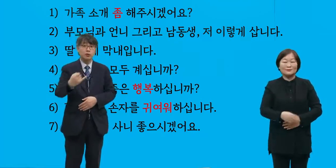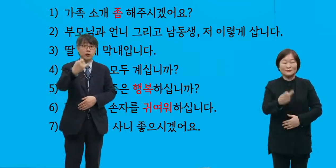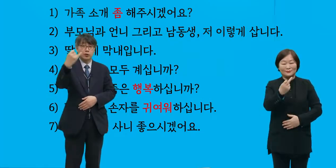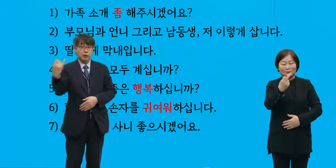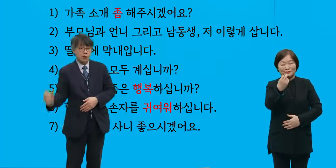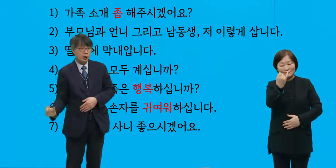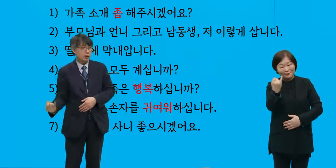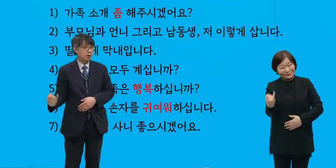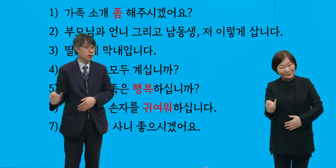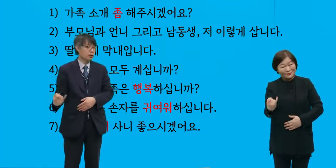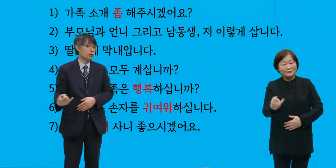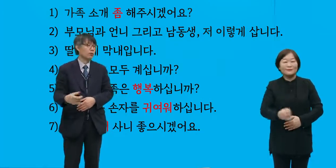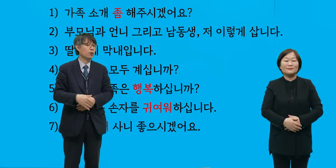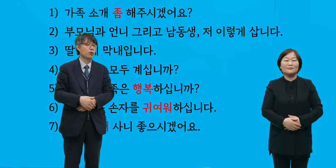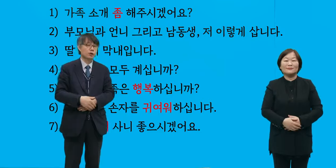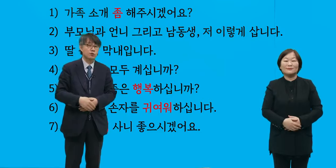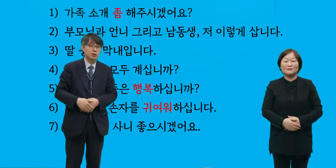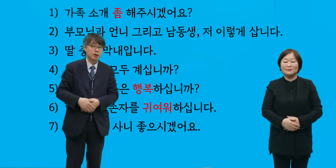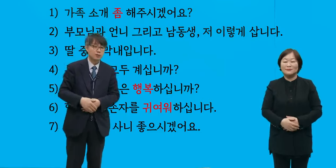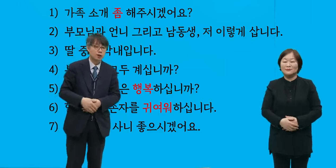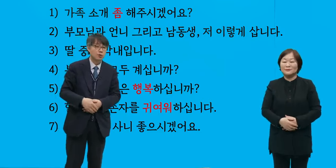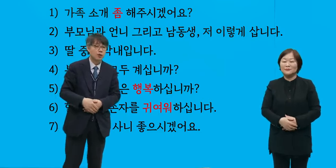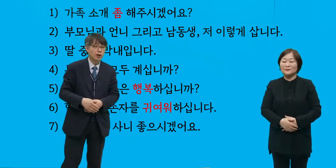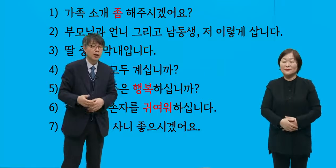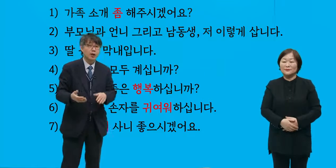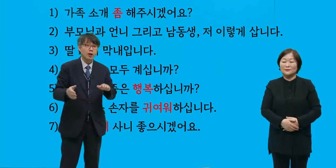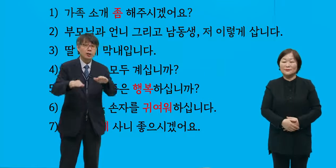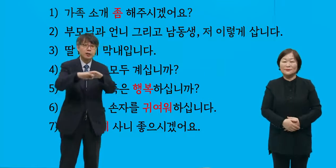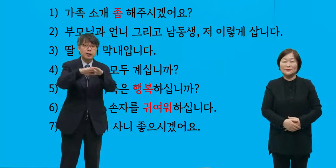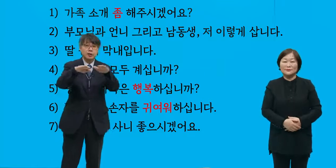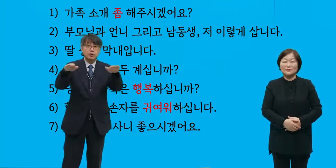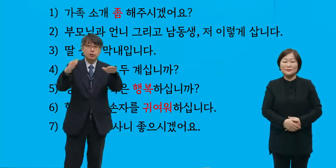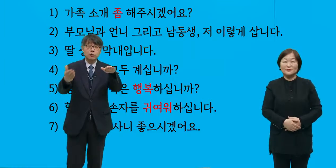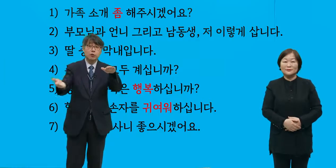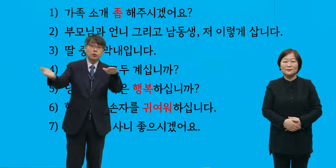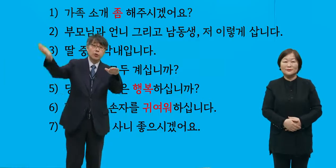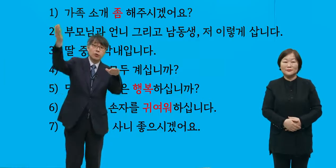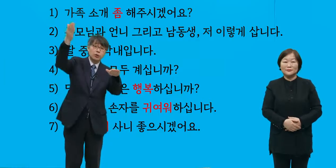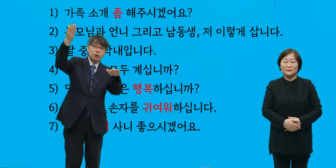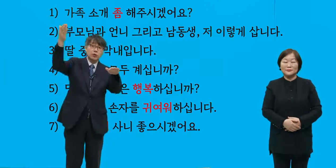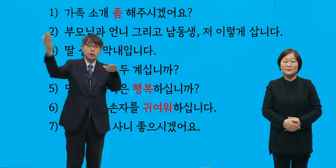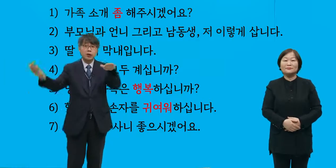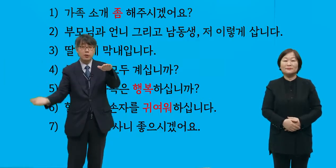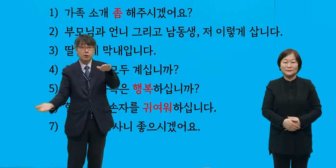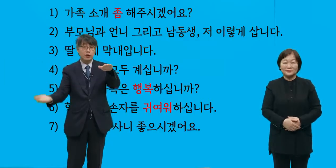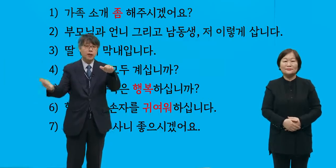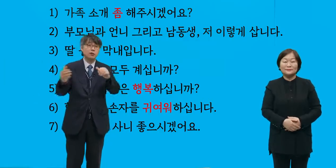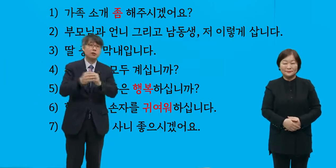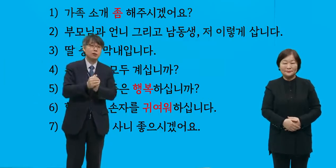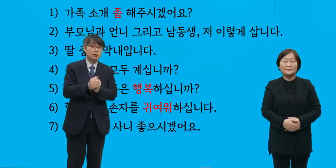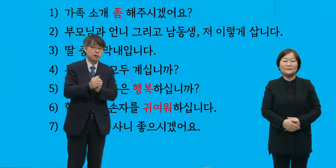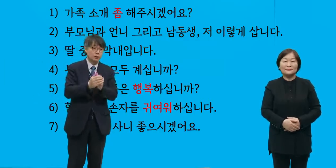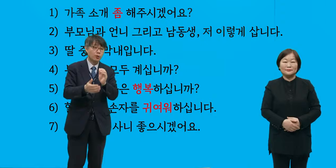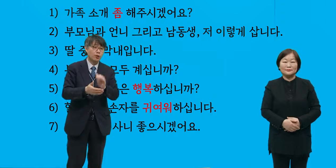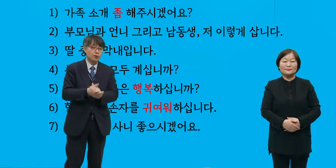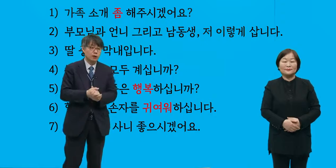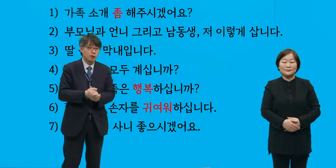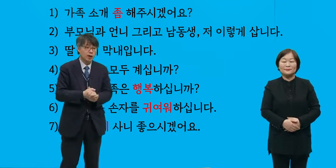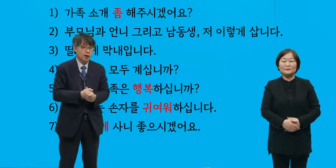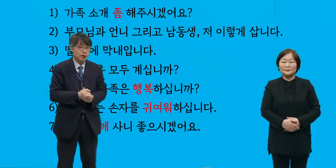여동생은 이렇게 표현해 주시면 되겠습니다. 그렇게 저를 기준으로 위로 올리고 내리고에 따라서 이제 표현해 주신다고